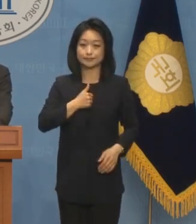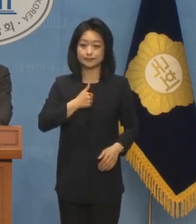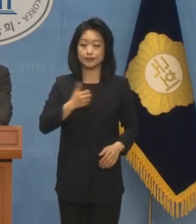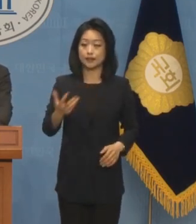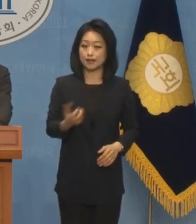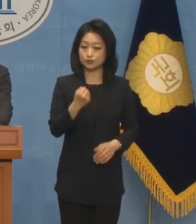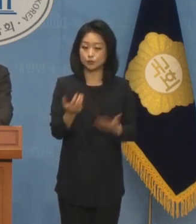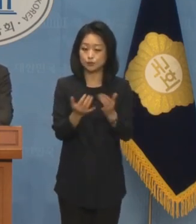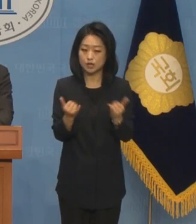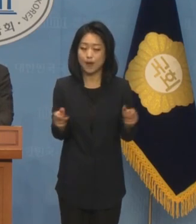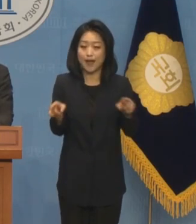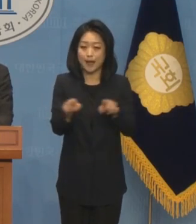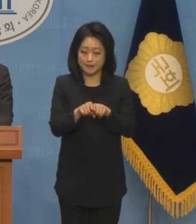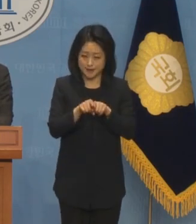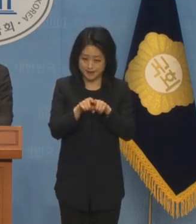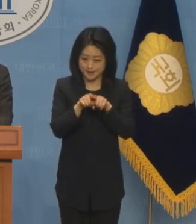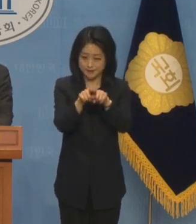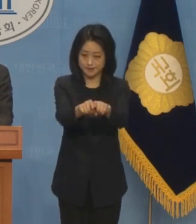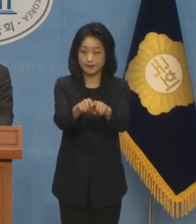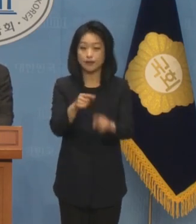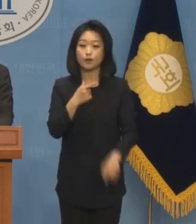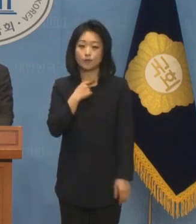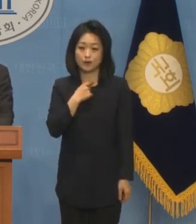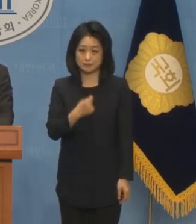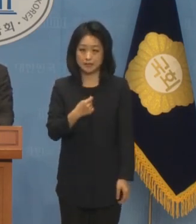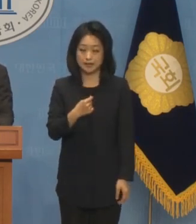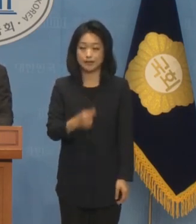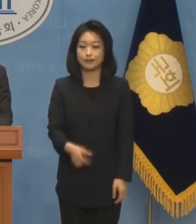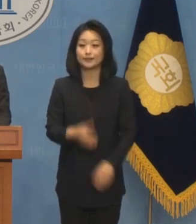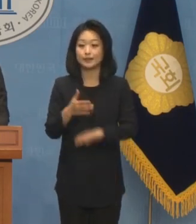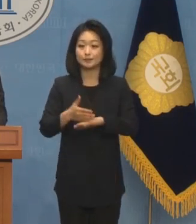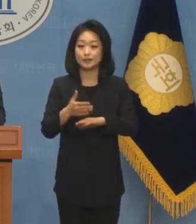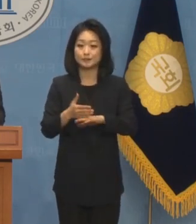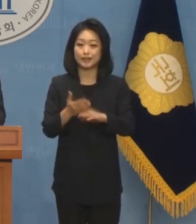노동자들과 끝까지 함께할 것입니다